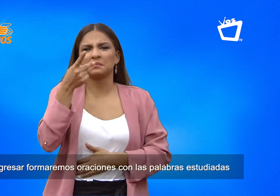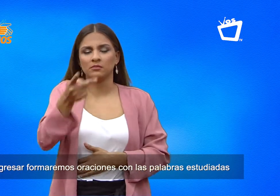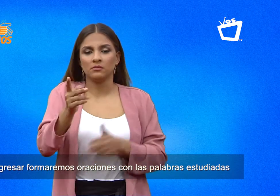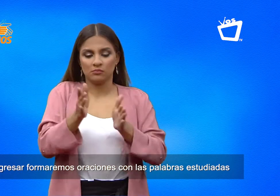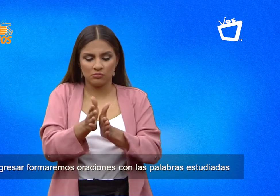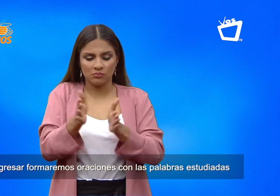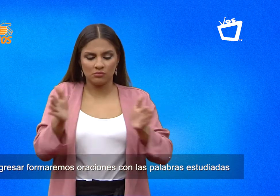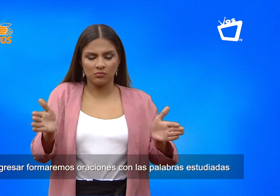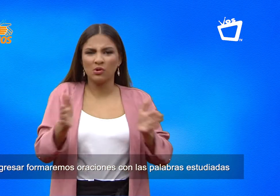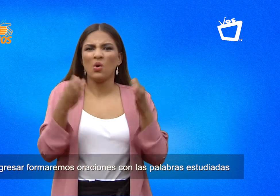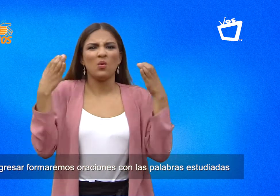estudiadas.